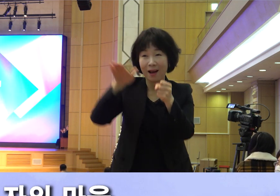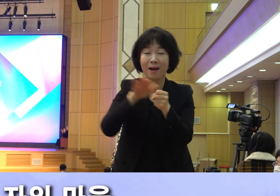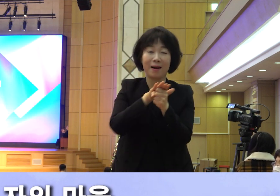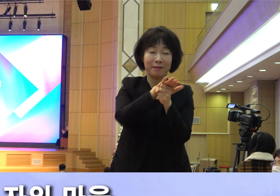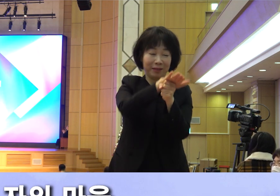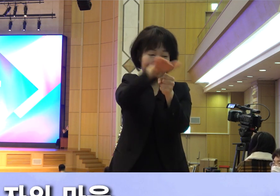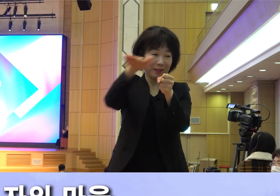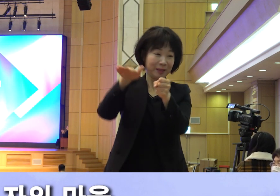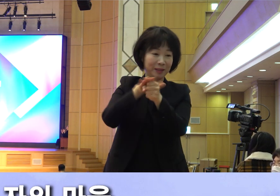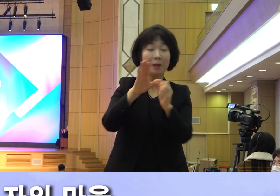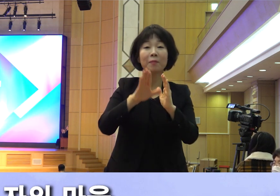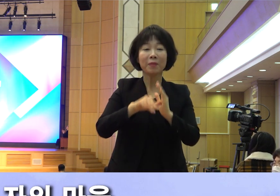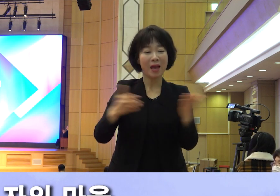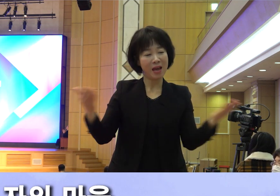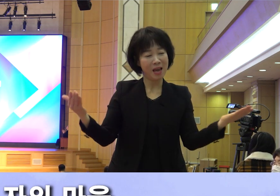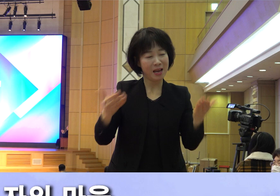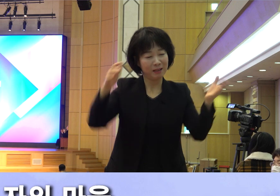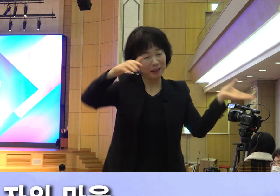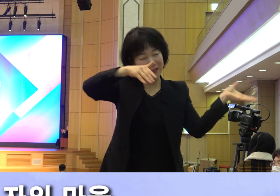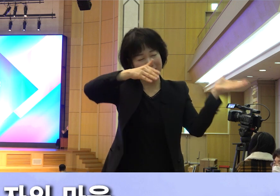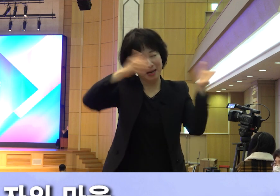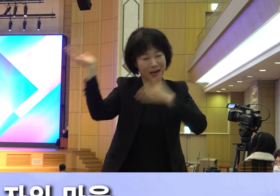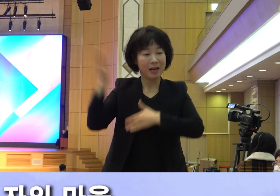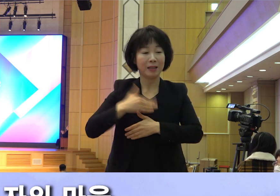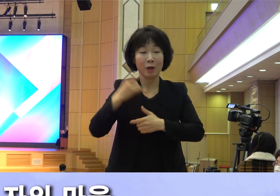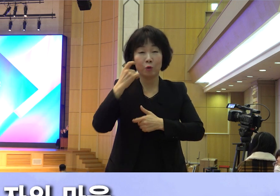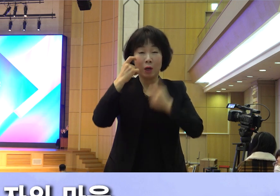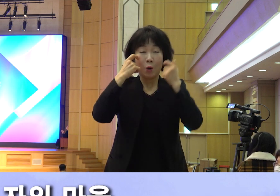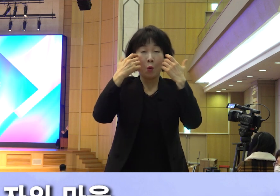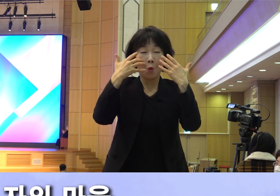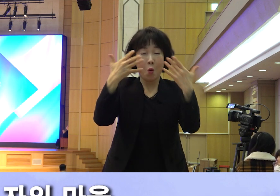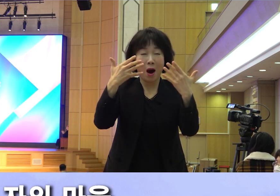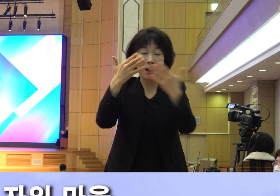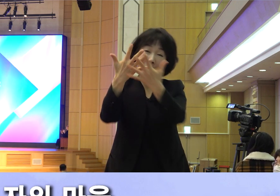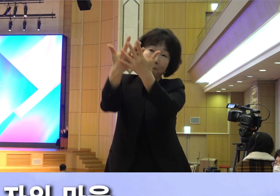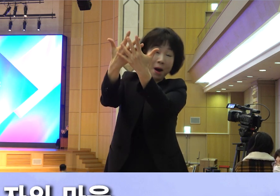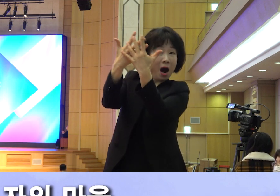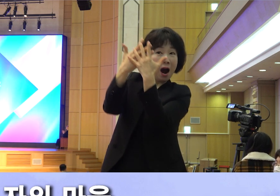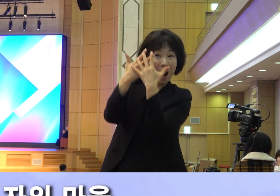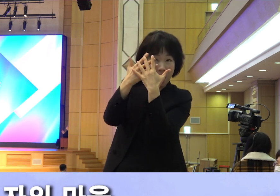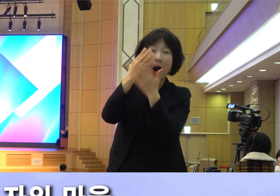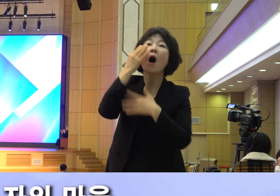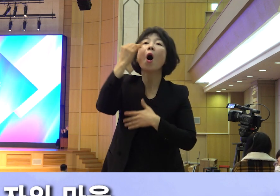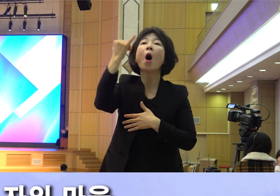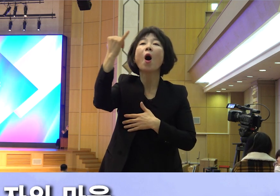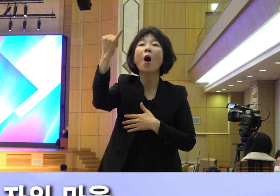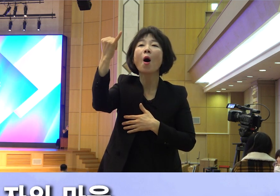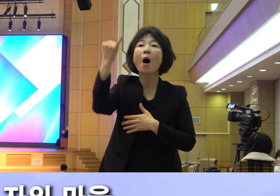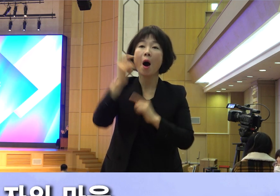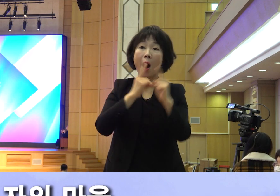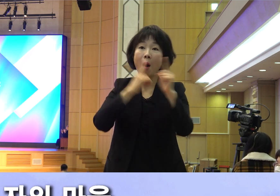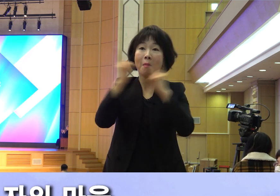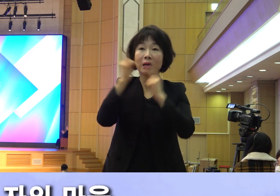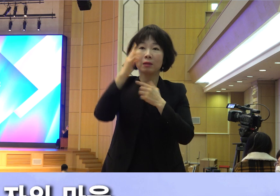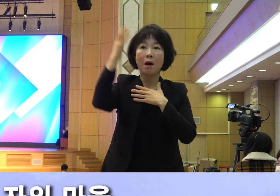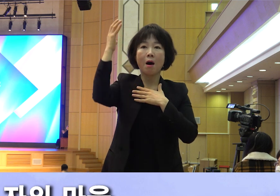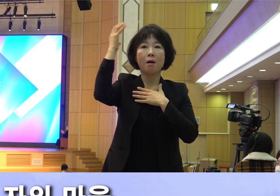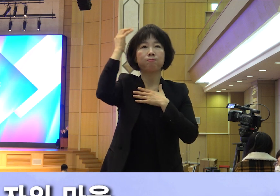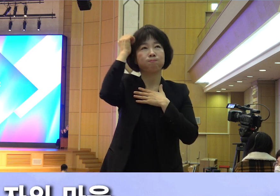사랑합니다. 그때 일은 지나고 나의 눈에 화나오 어머님의 말씀